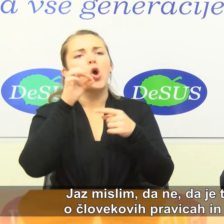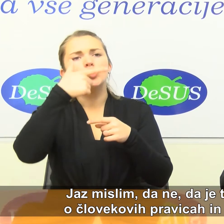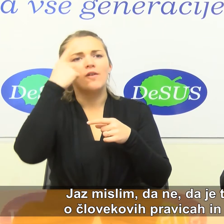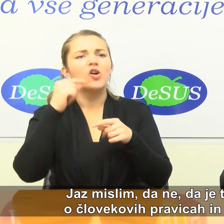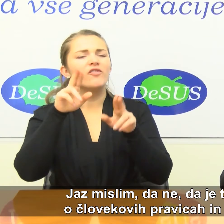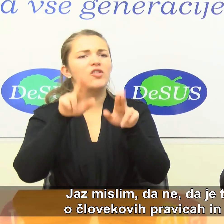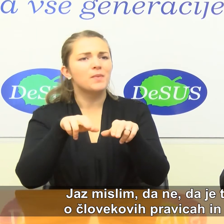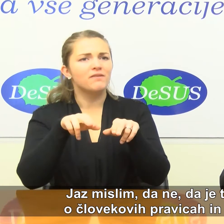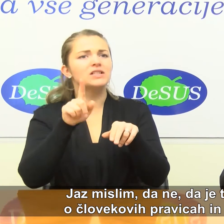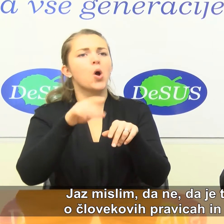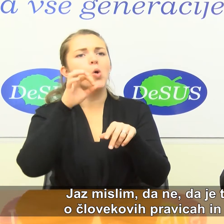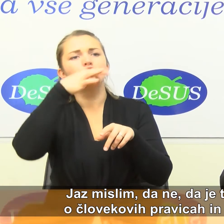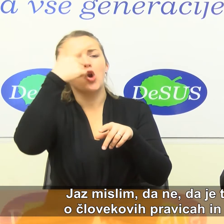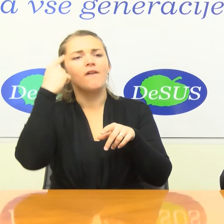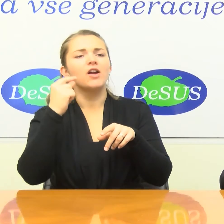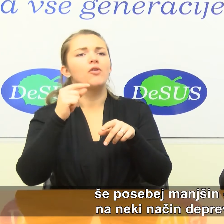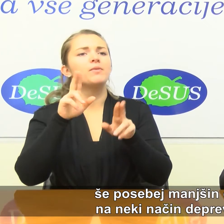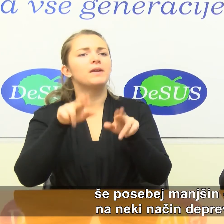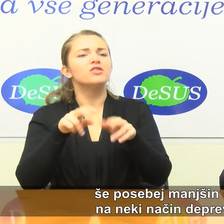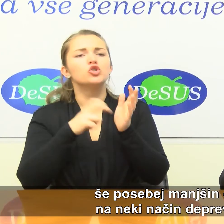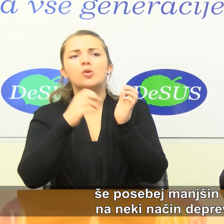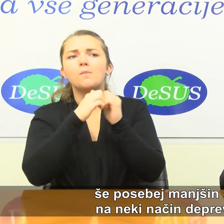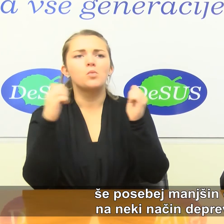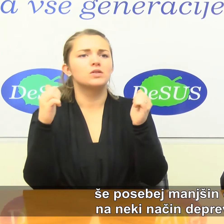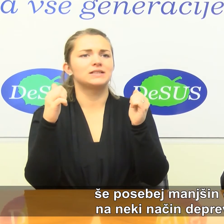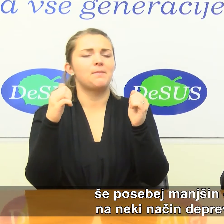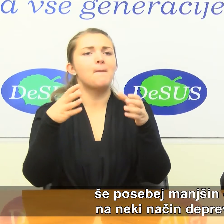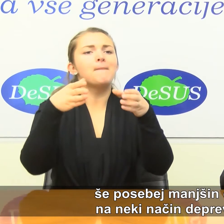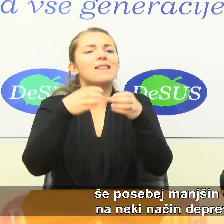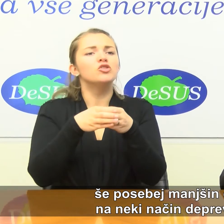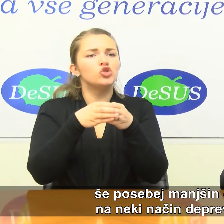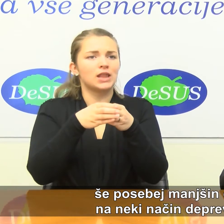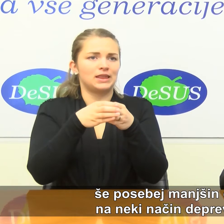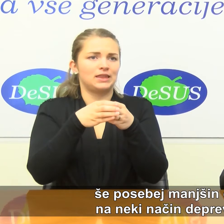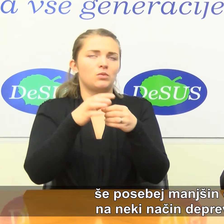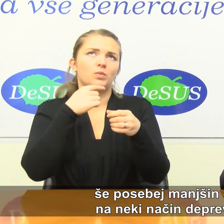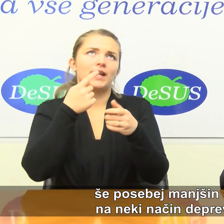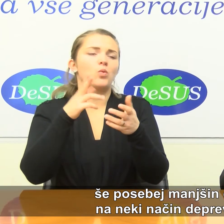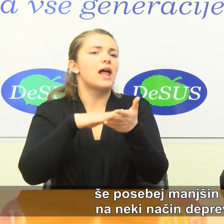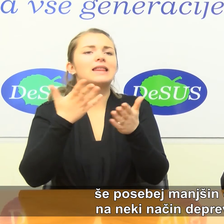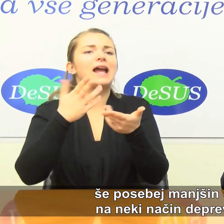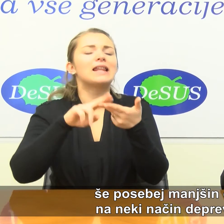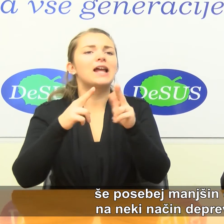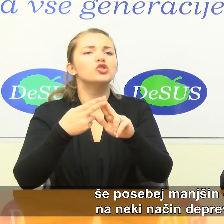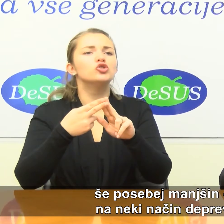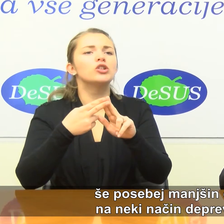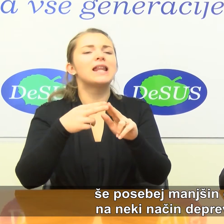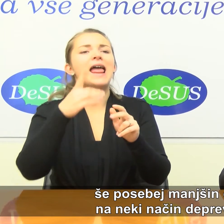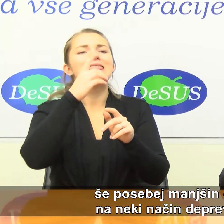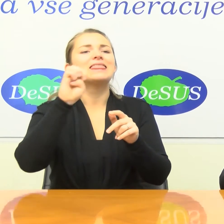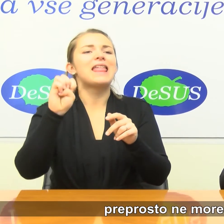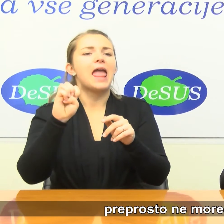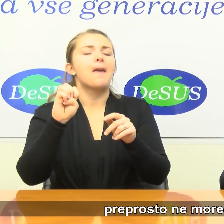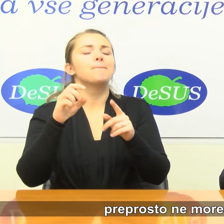človekovih pravicah in o človekovih pravicah, še posebej manjšin, oziroma bom rekel na nek način deprivilegiranih